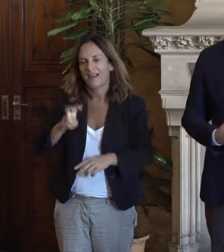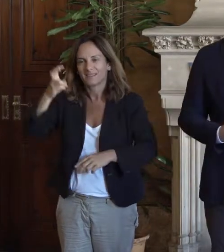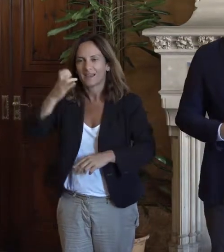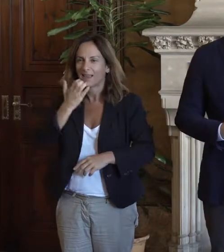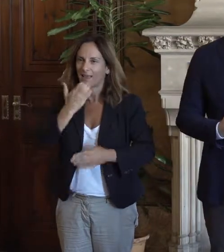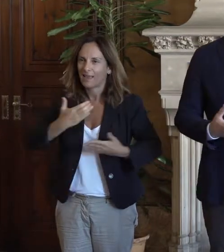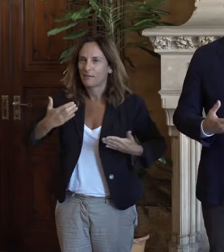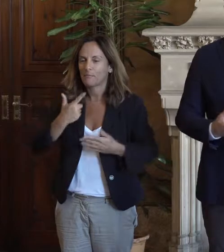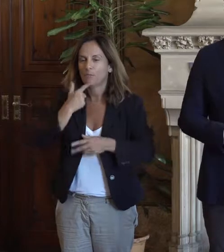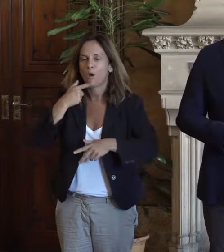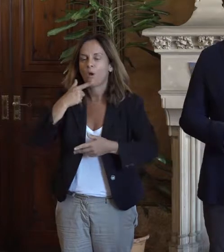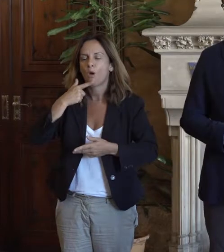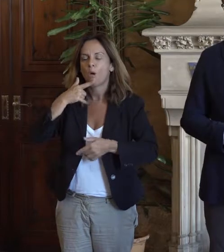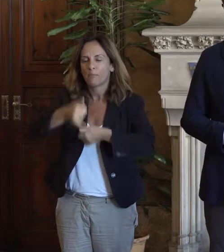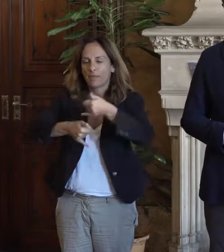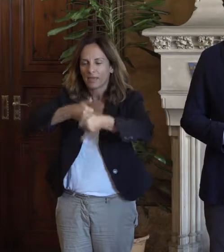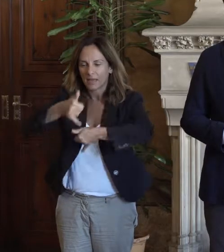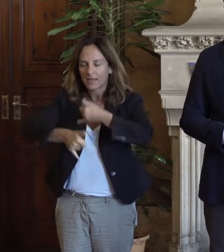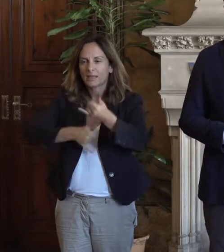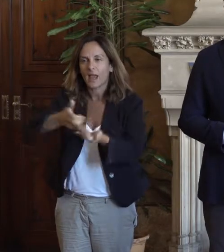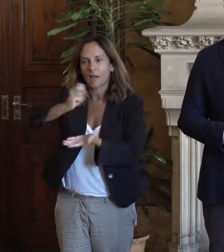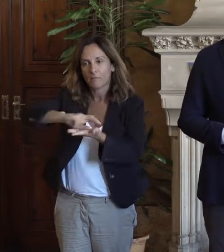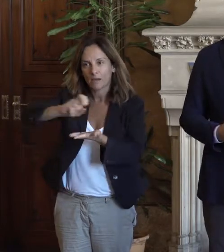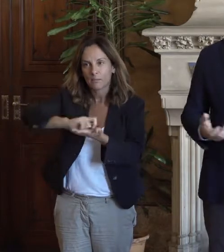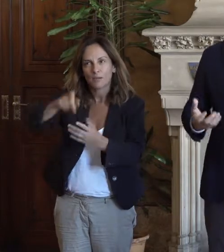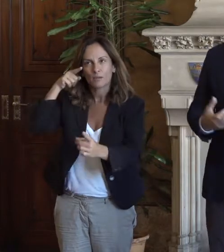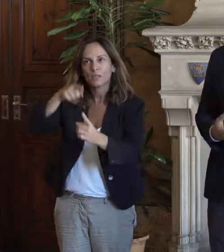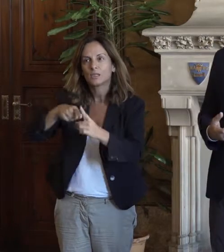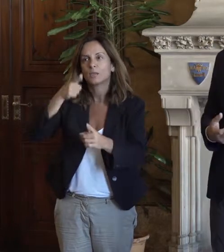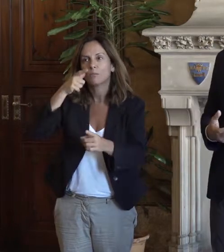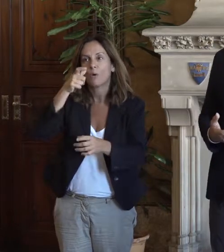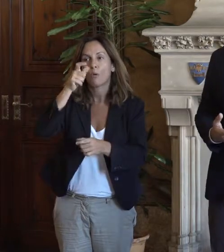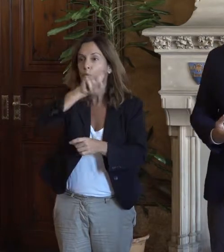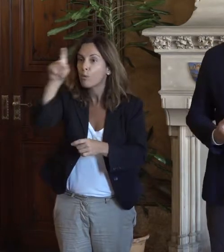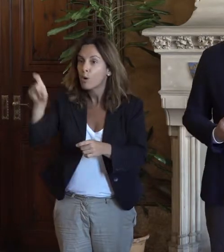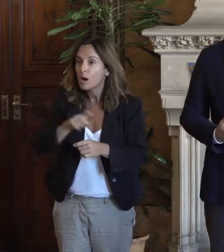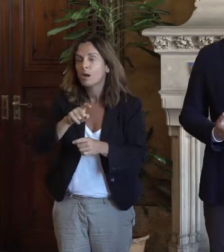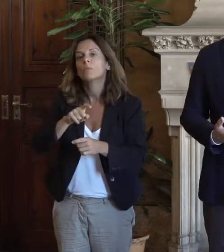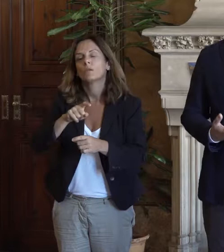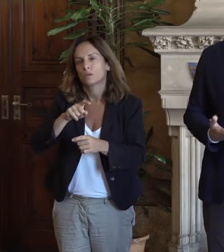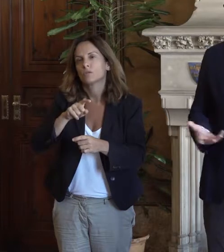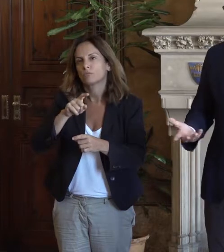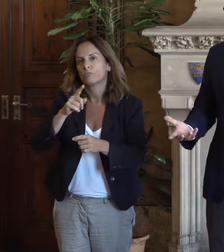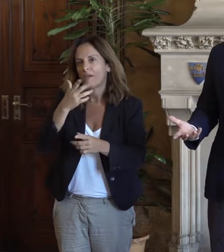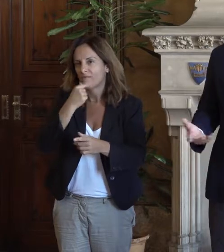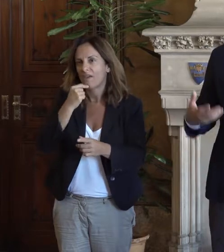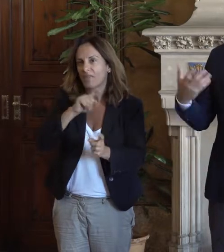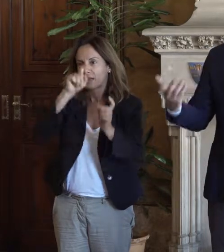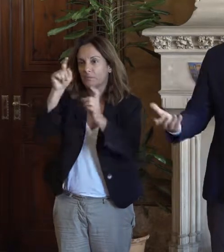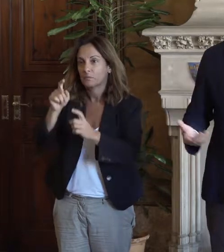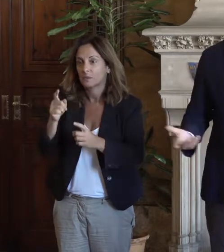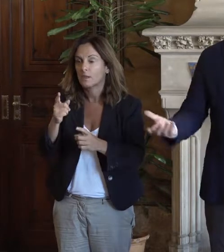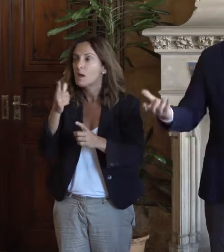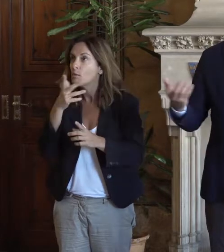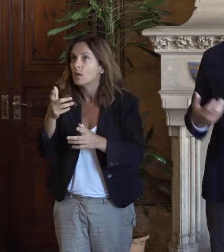peu, que pugui millorar la connexió entre els nostres municipis de l'àrea metropolitana i també perquè els vehicles que arriben a Palma moltes vegades no són de ciutadans de Palma, són de